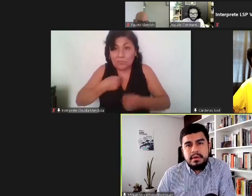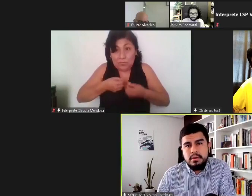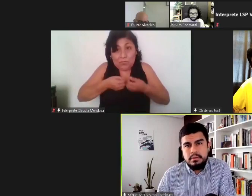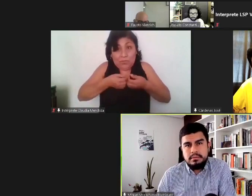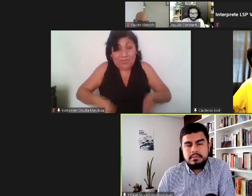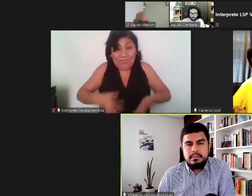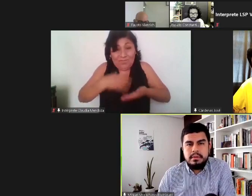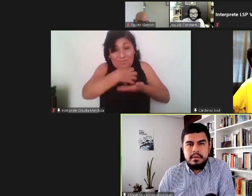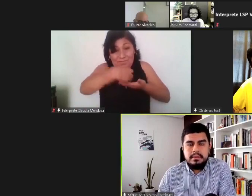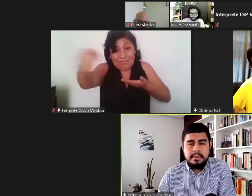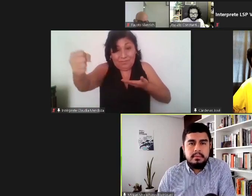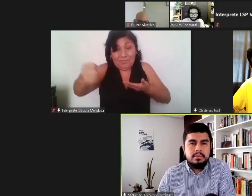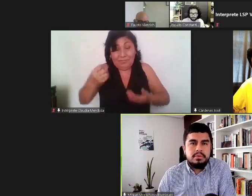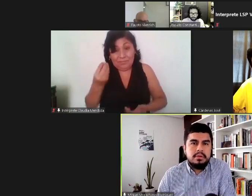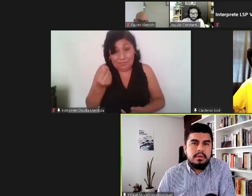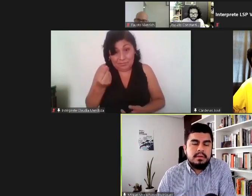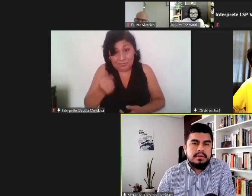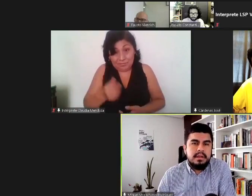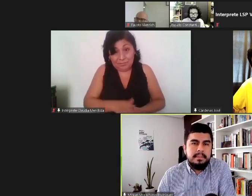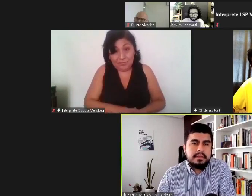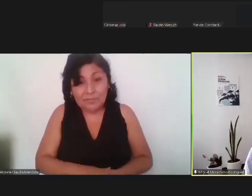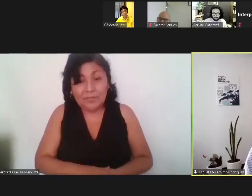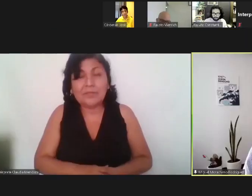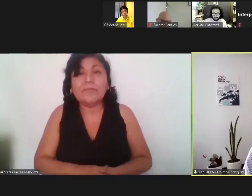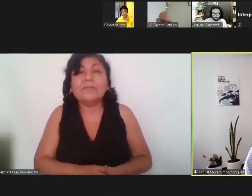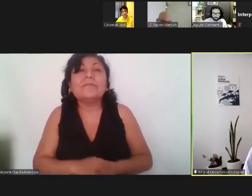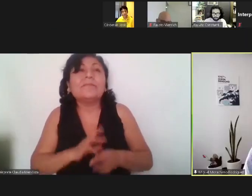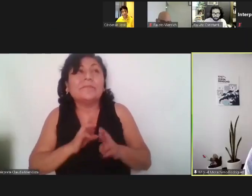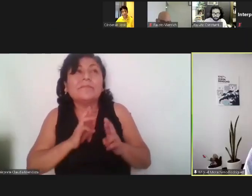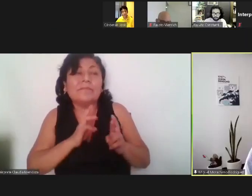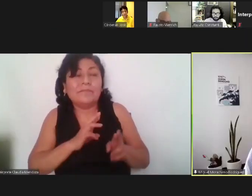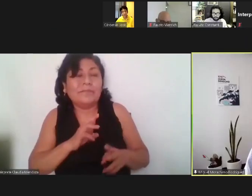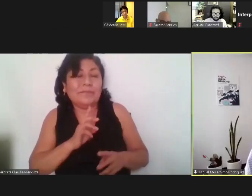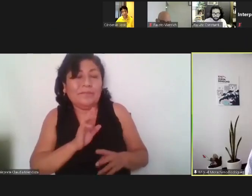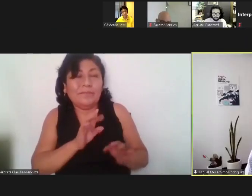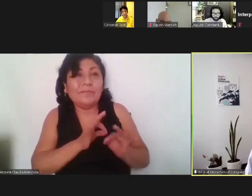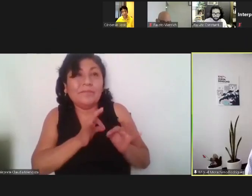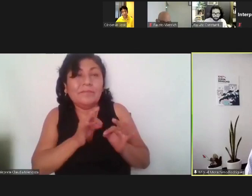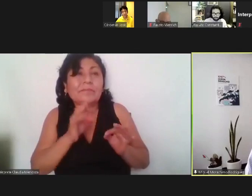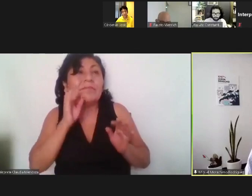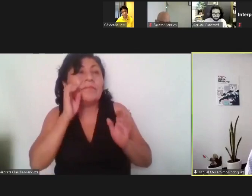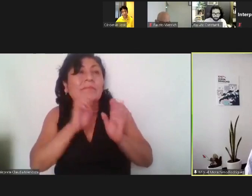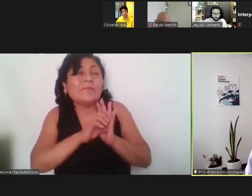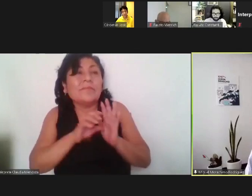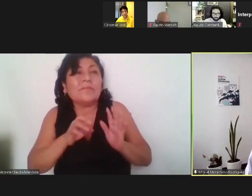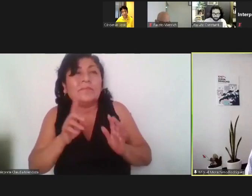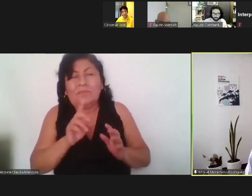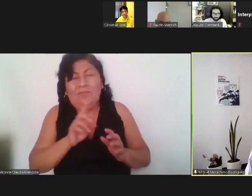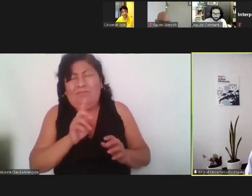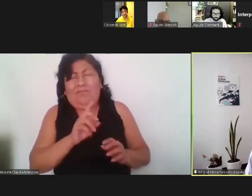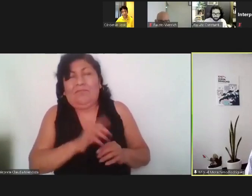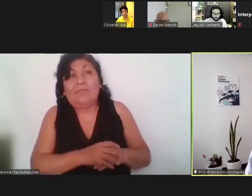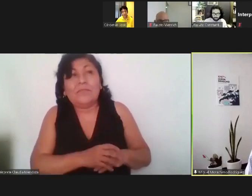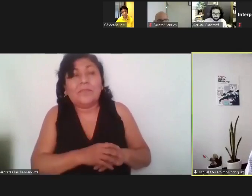Inmediatamente no. Depende mucho de cuál sea la expectativa que tú tienes, ¿no? Por ejemplo, imagínate, si tú como creador